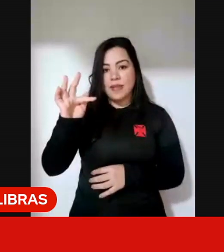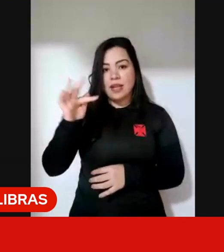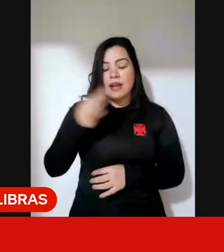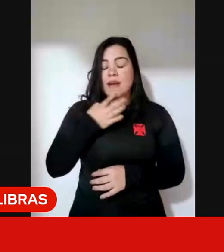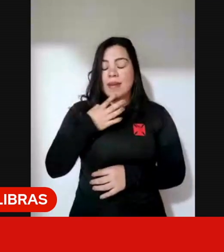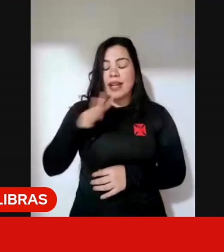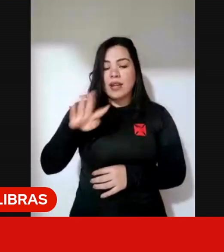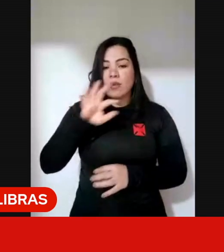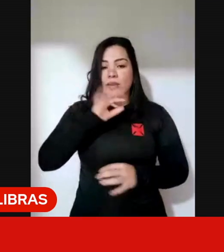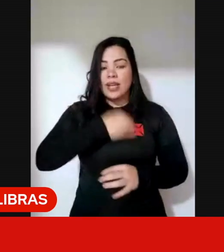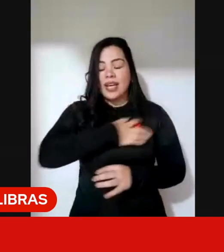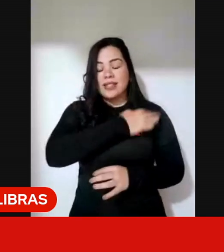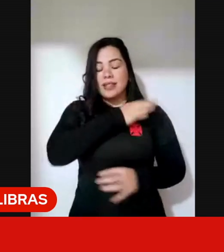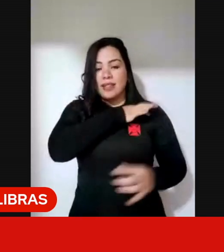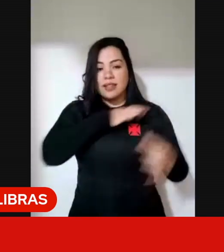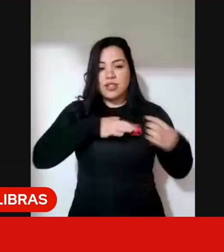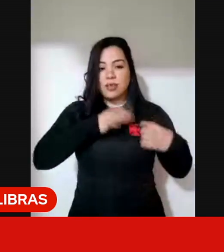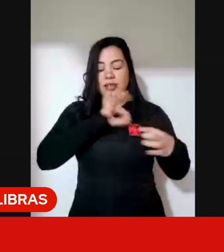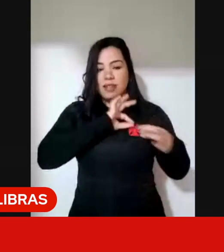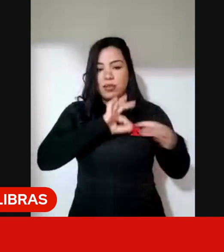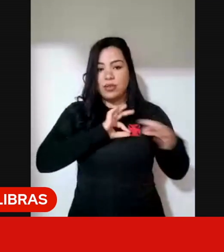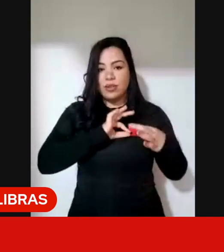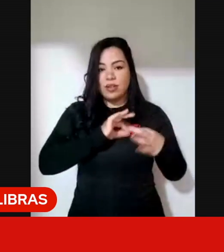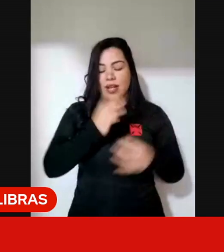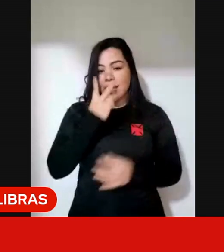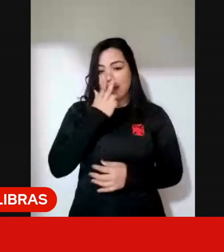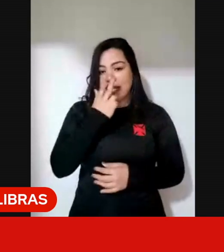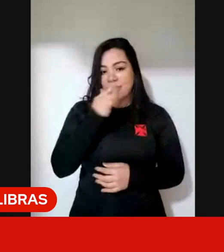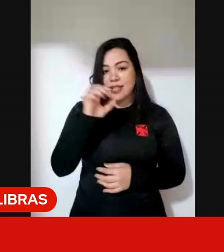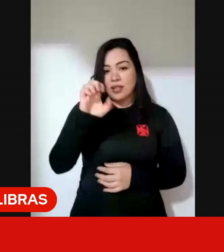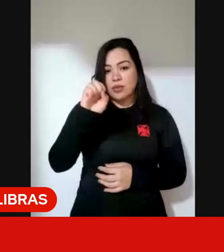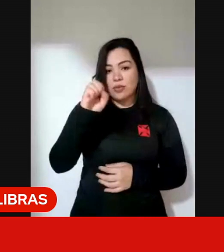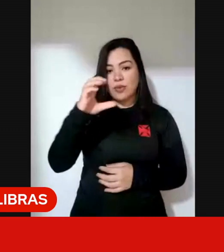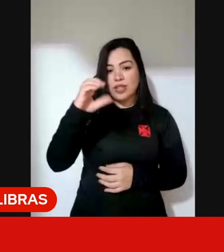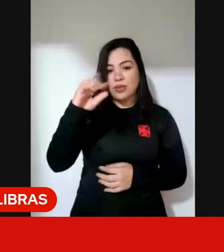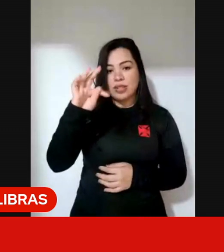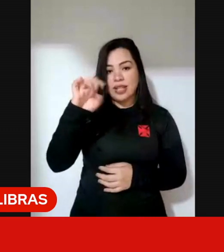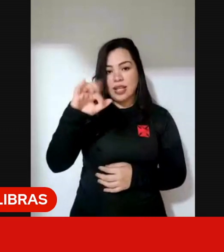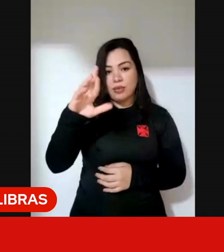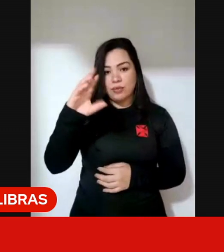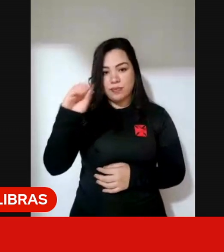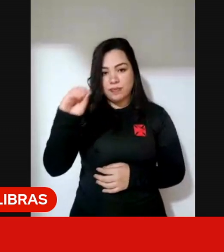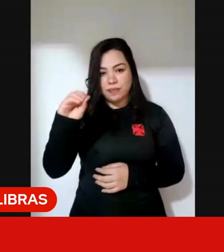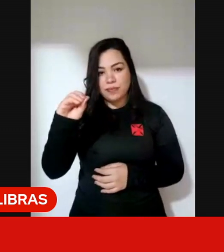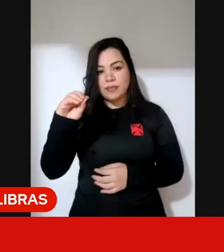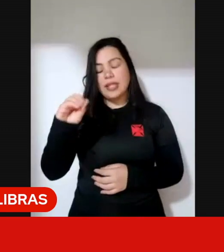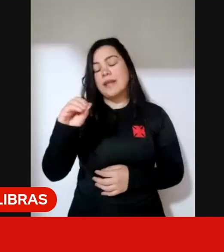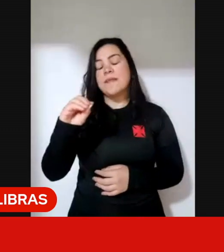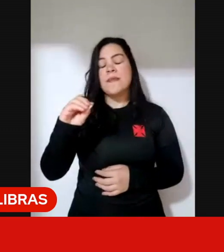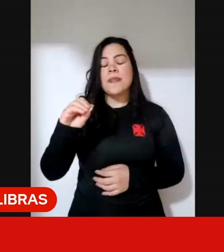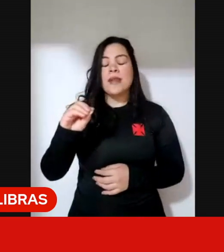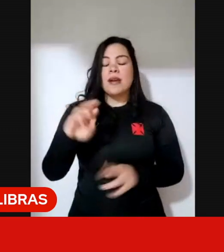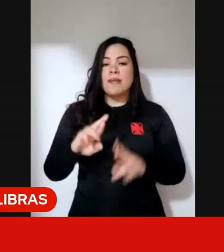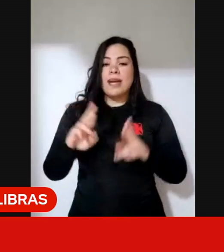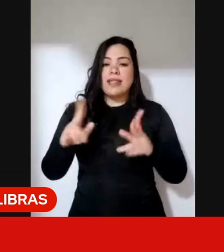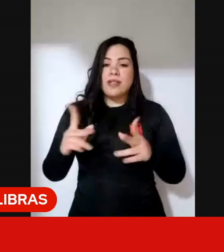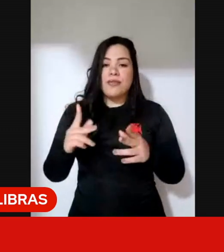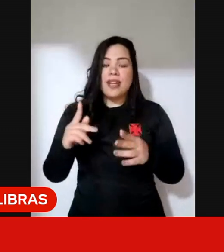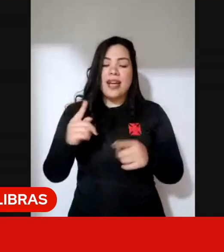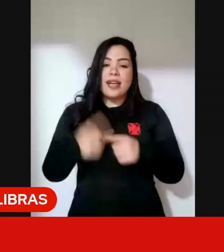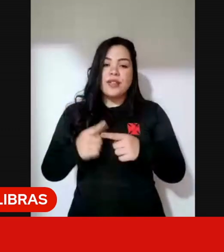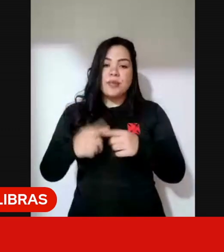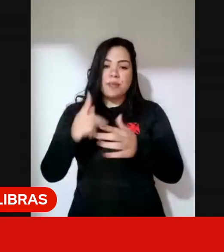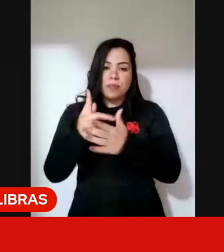Fonseca. Para quem não conhece desbravador, é parecido com um escoteiro, né? Mas